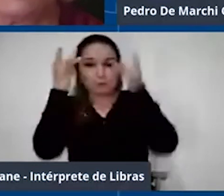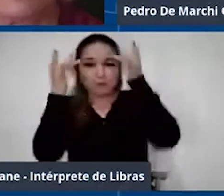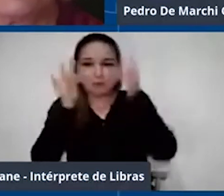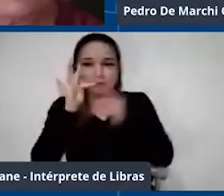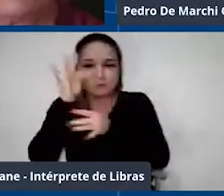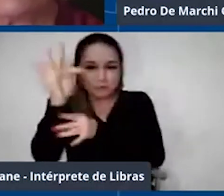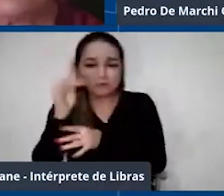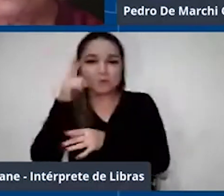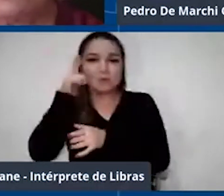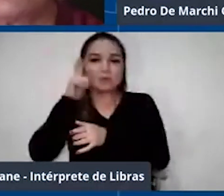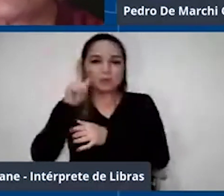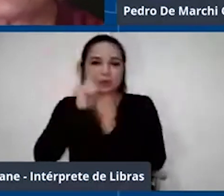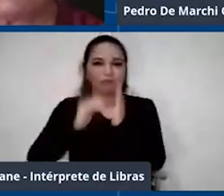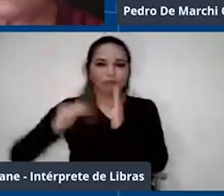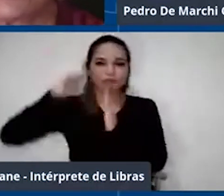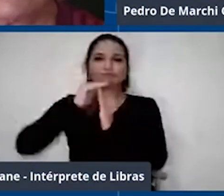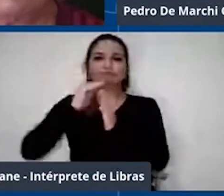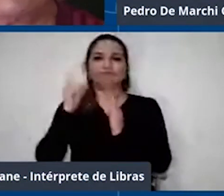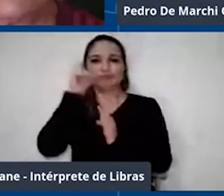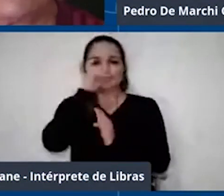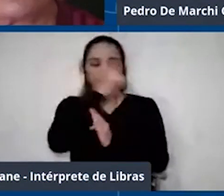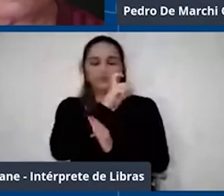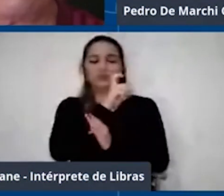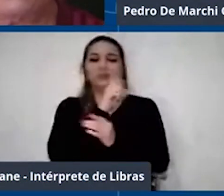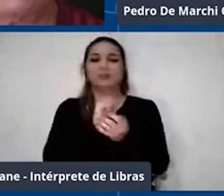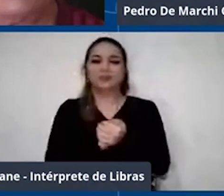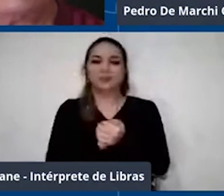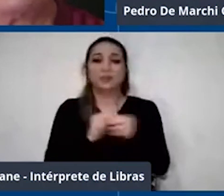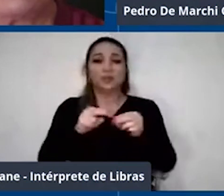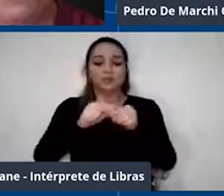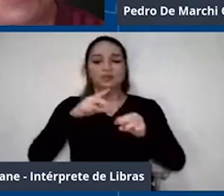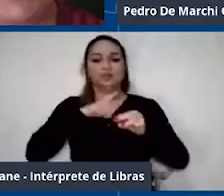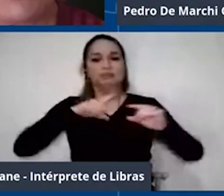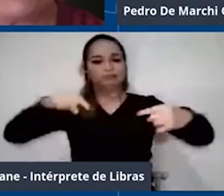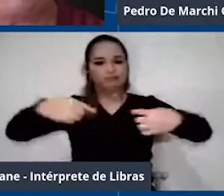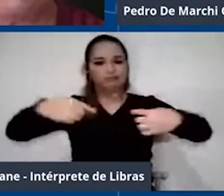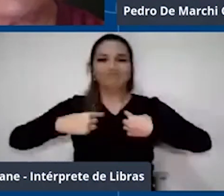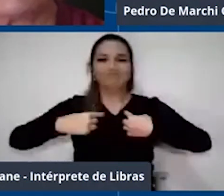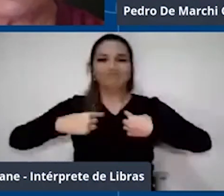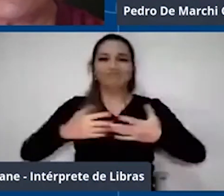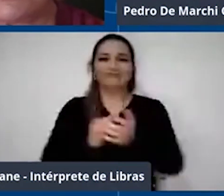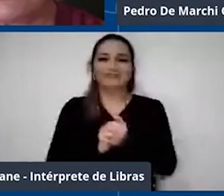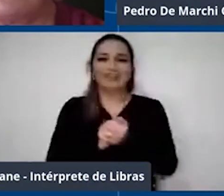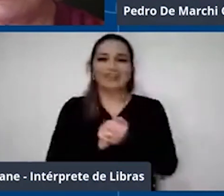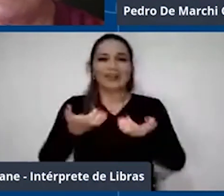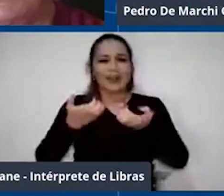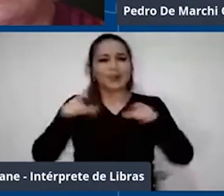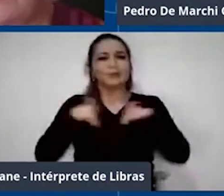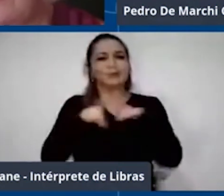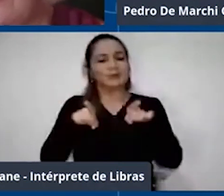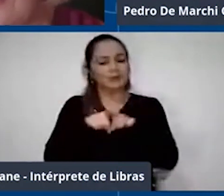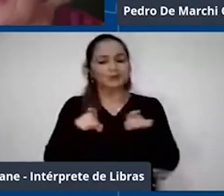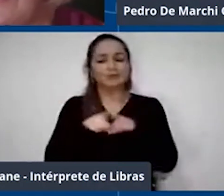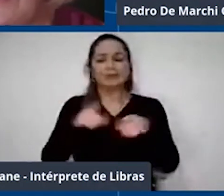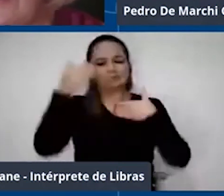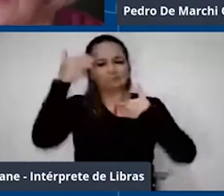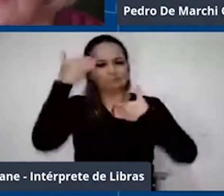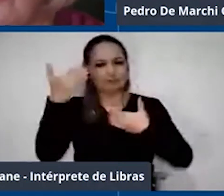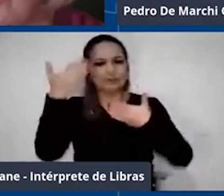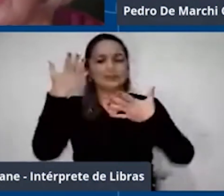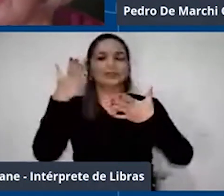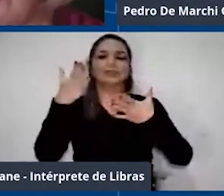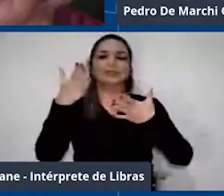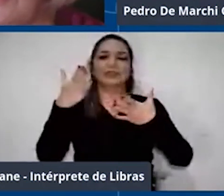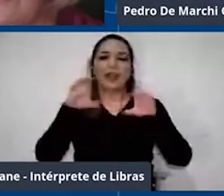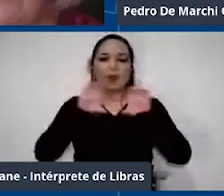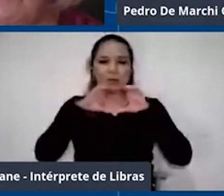a dificuldade. Então, nós temos aí esse desafio, e eu quero cumprimentar novamente a Câmara